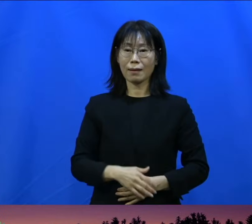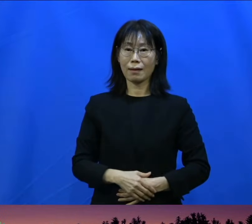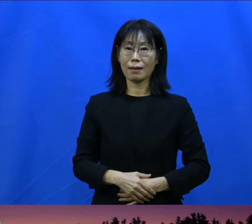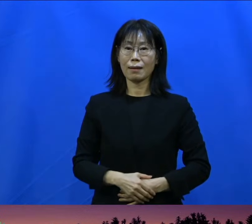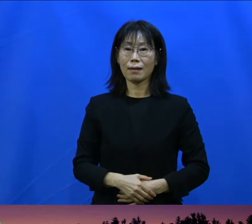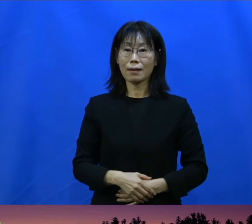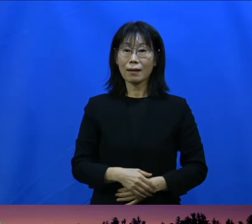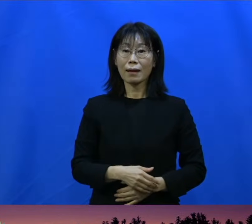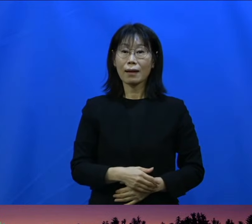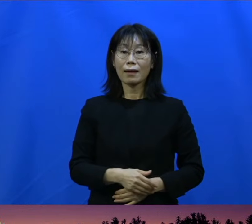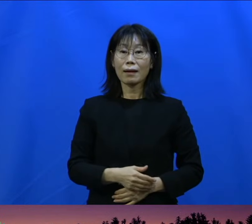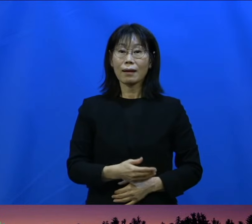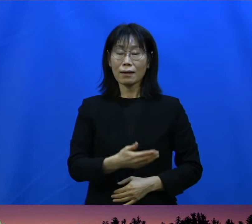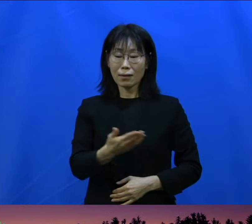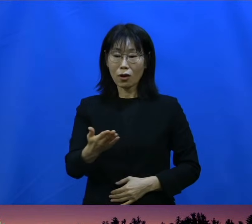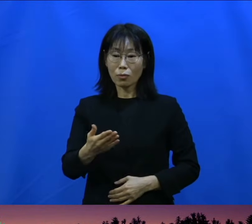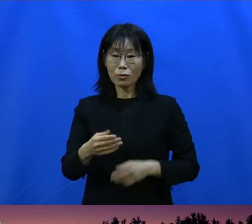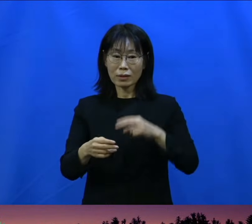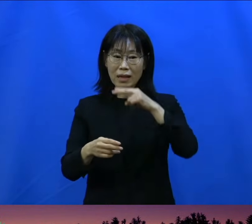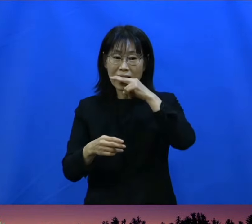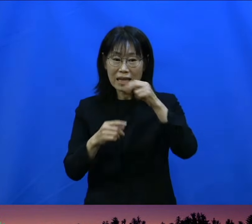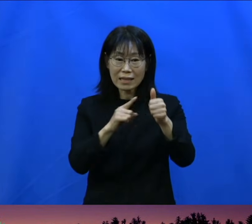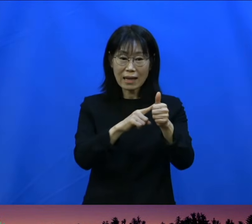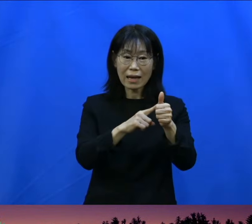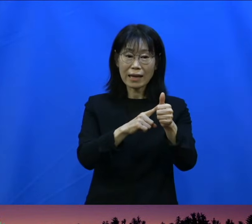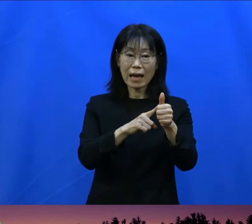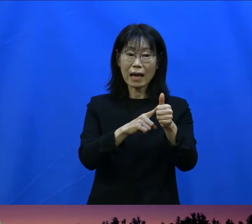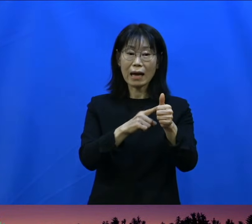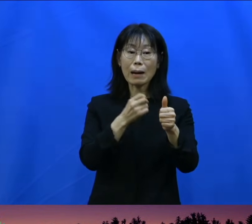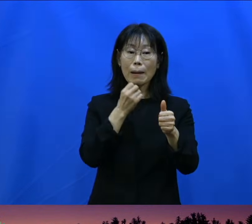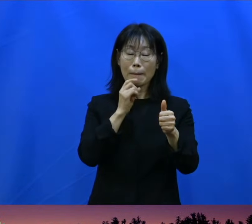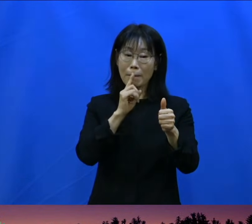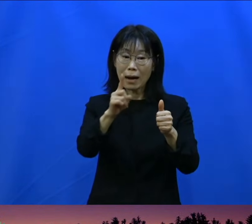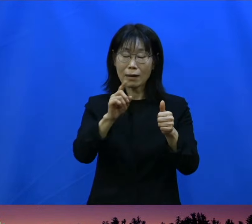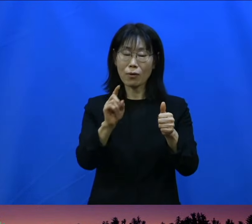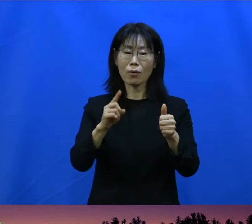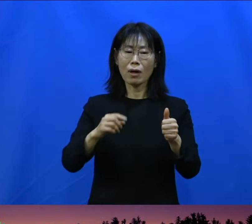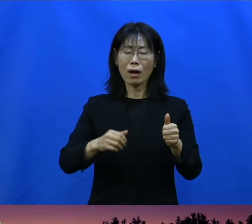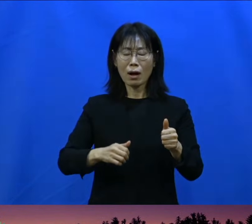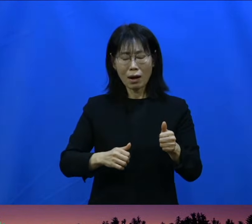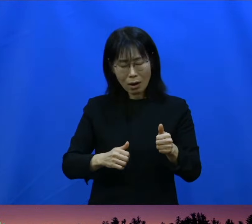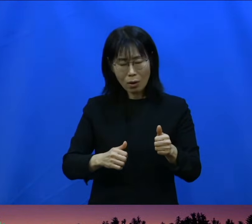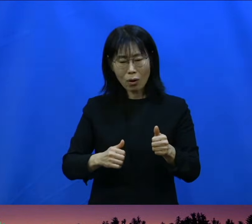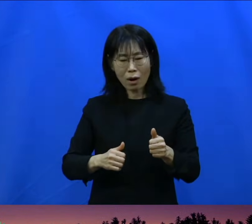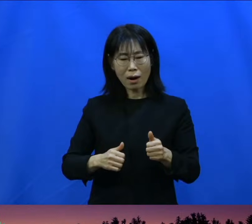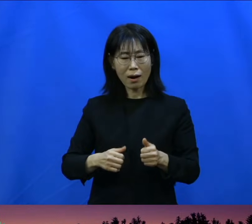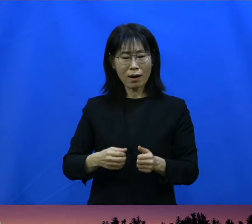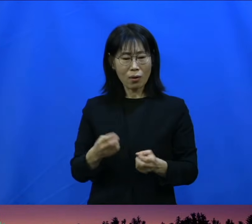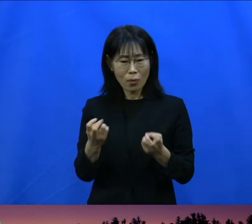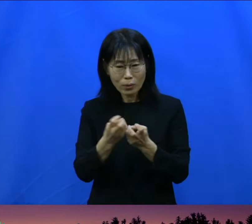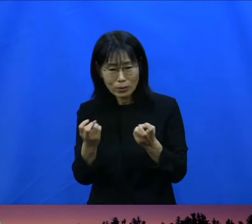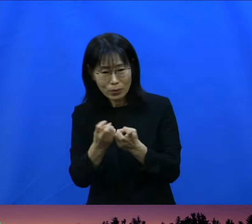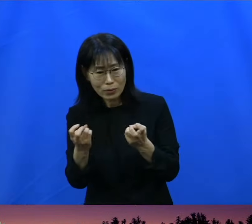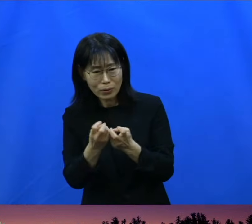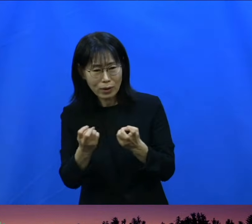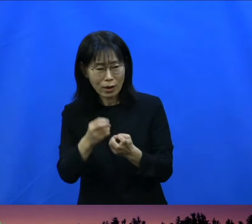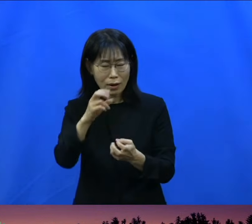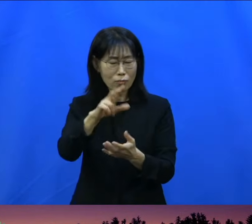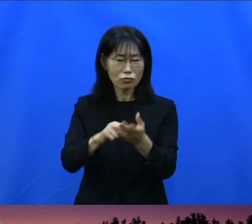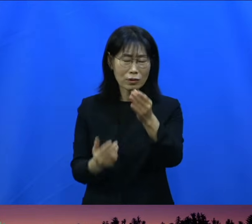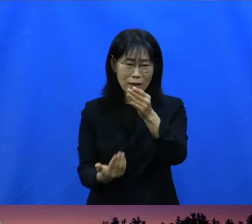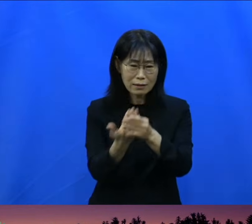여러분, 하루도 나의 망하게 되었도다. 이 말은 완전한 자신에 대한 절망감이에요. 그런 망한 자예요, 망한 자.